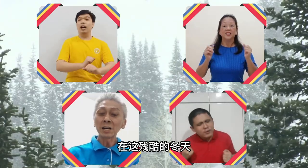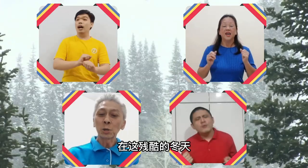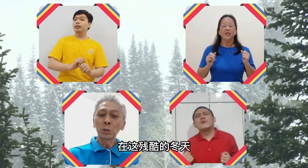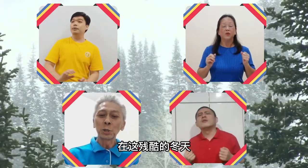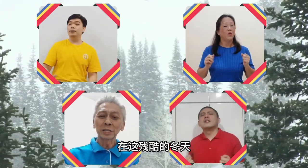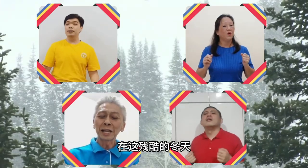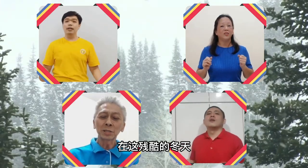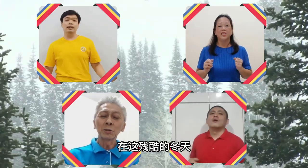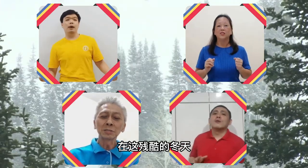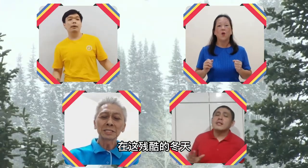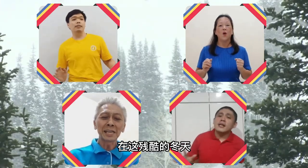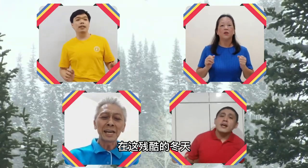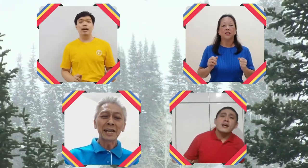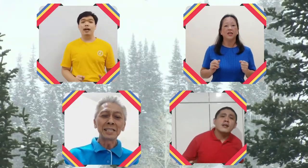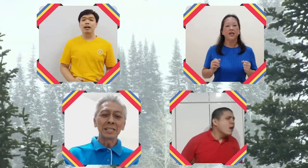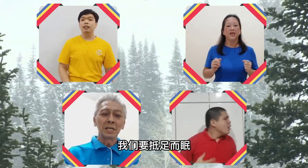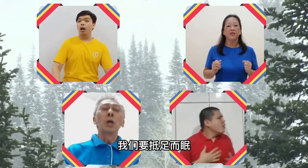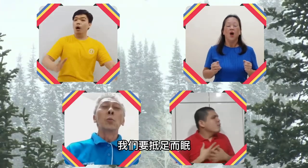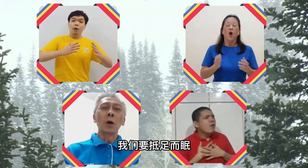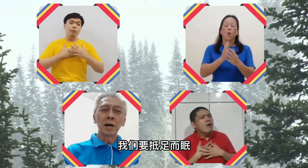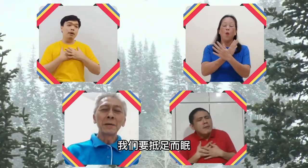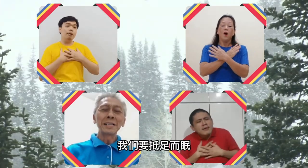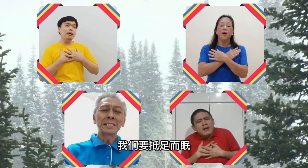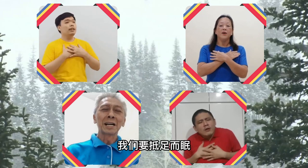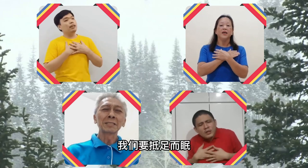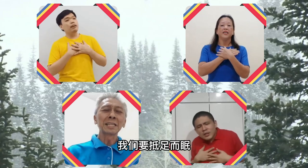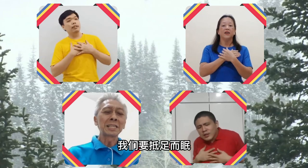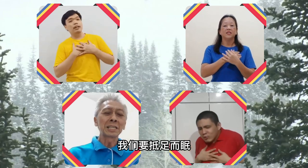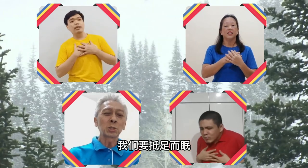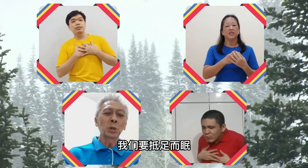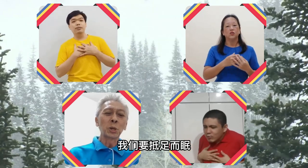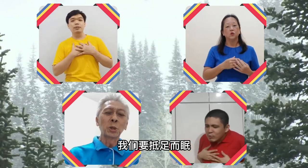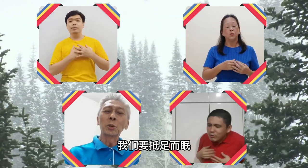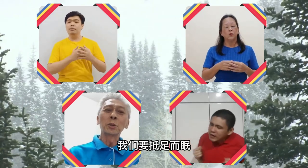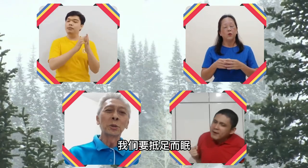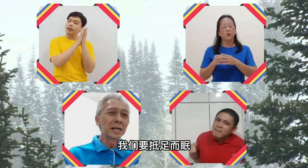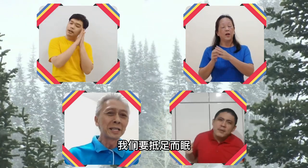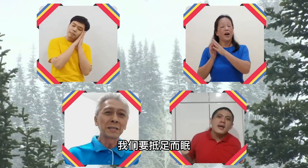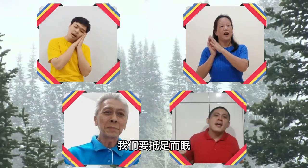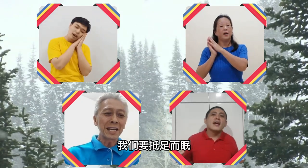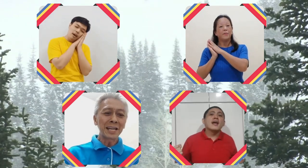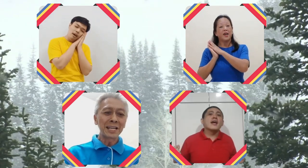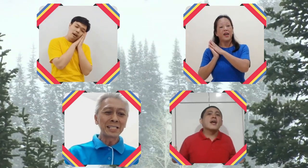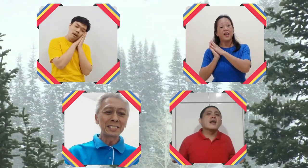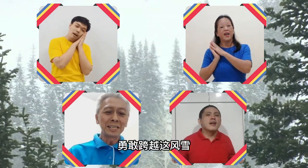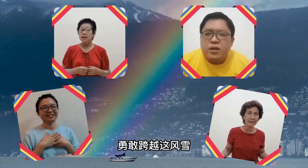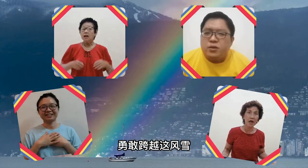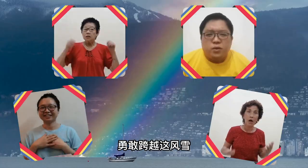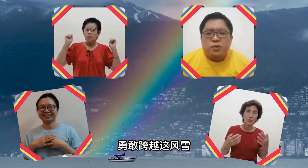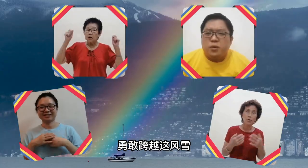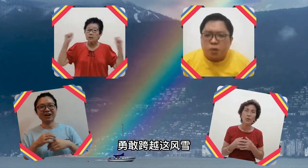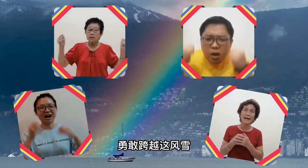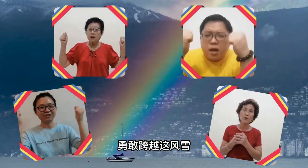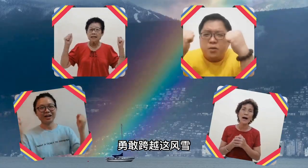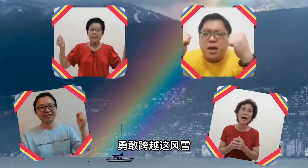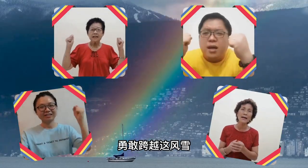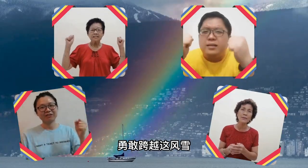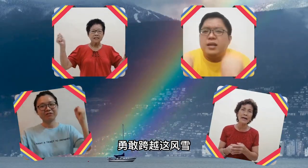残酷的冬天，我们要抵住厄面，勇敢跨越